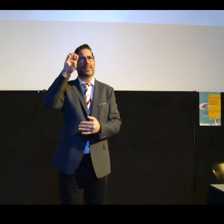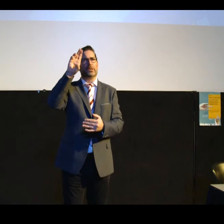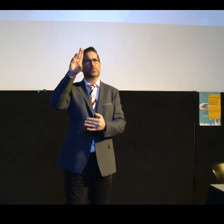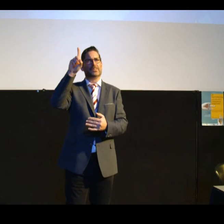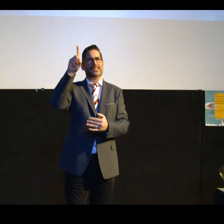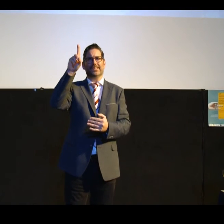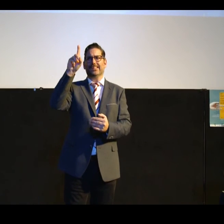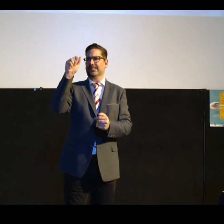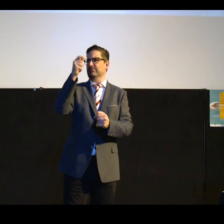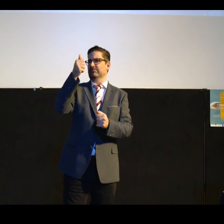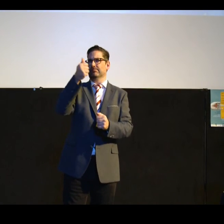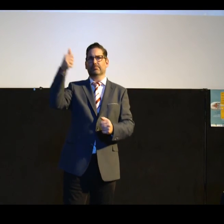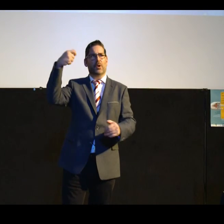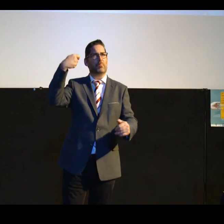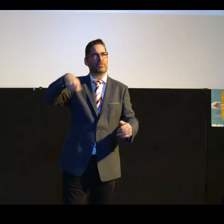Bueno, vale, entonces ahora qué vamos a ver.